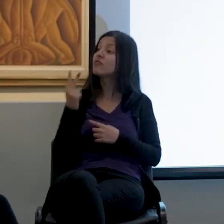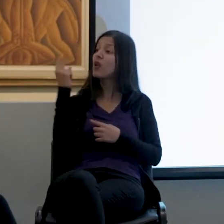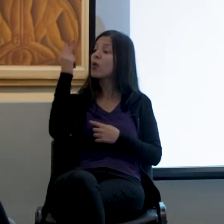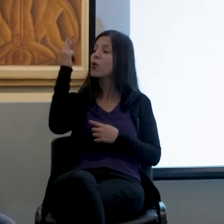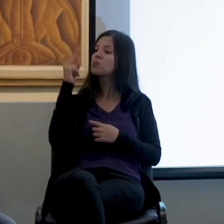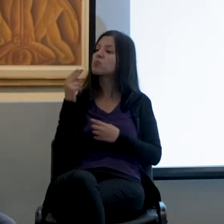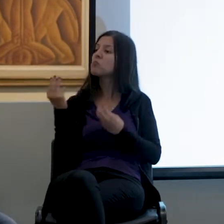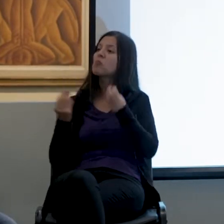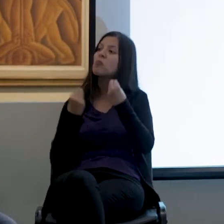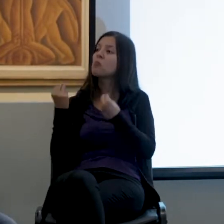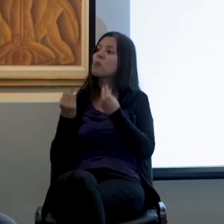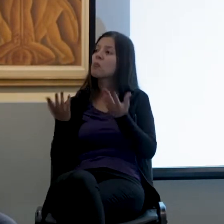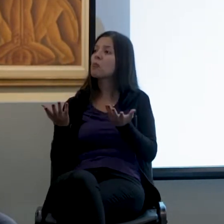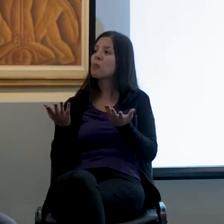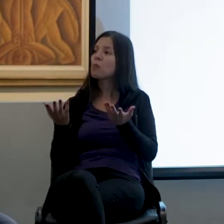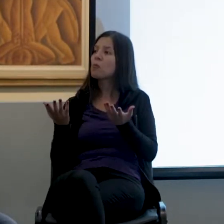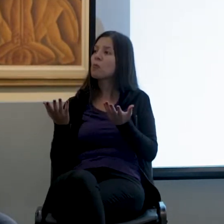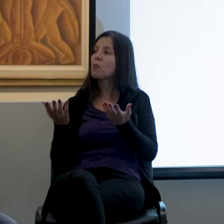moderna?